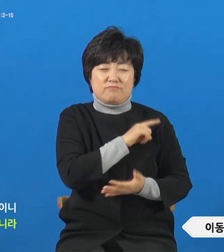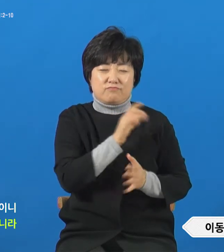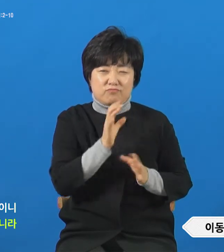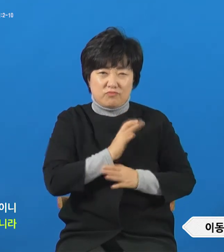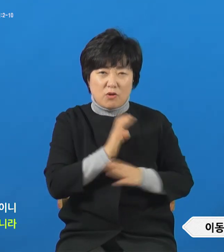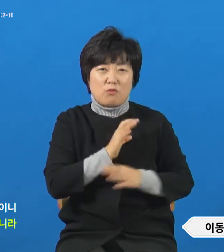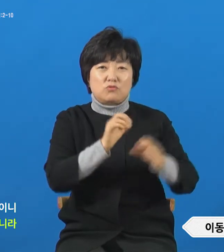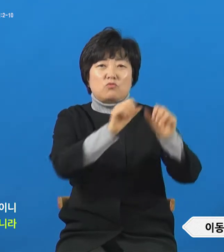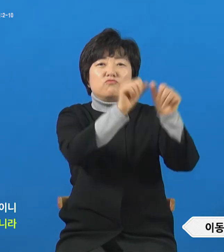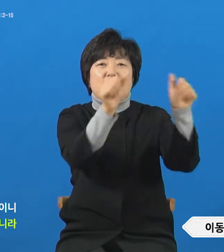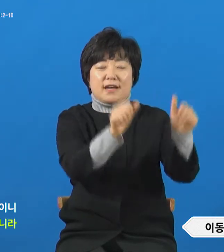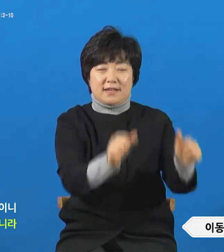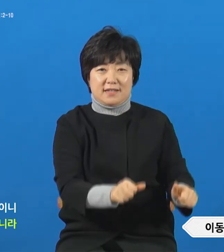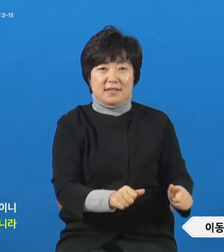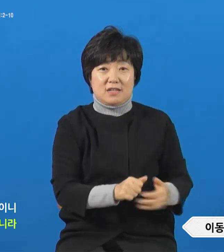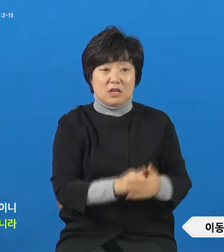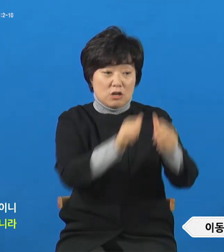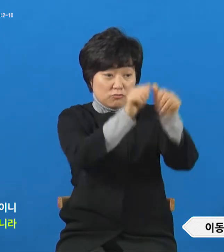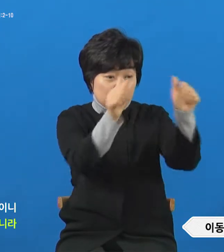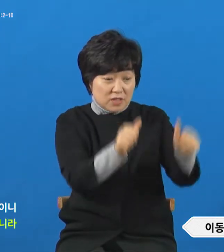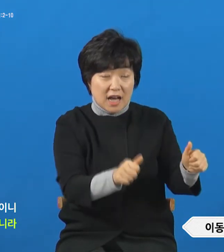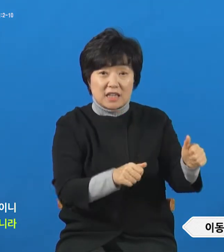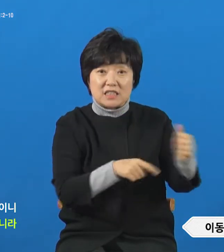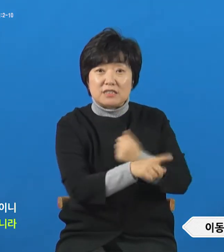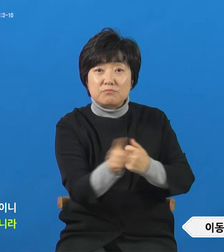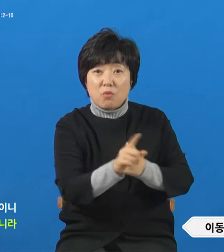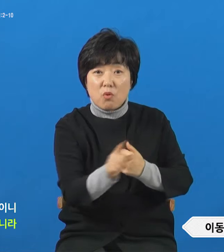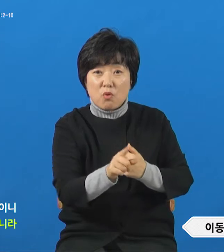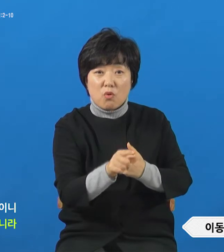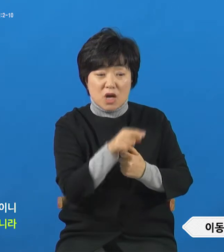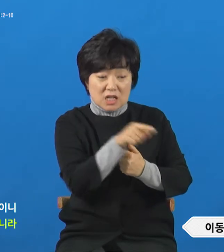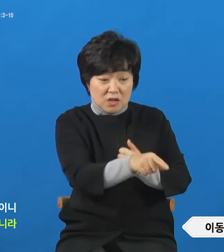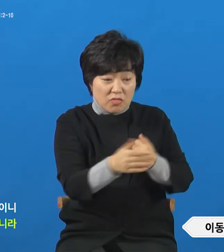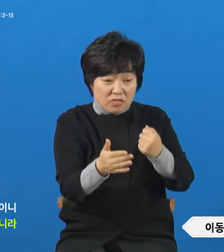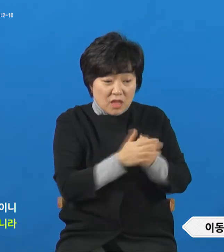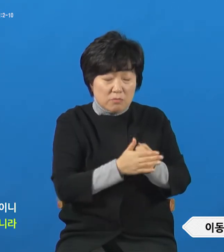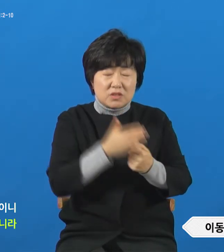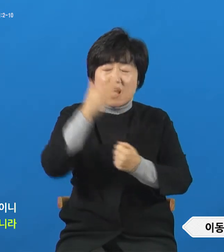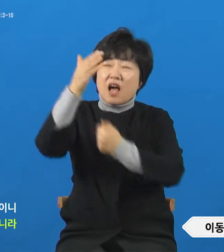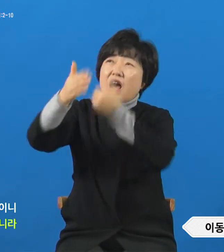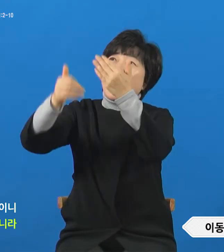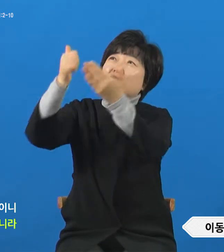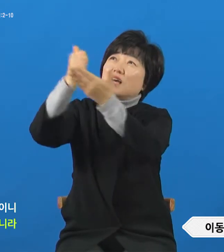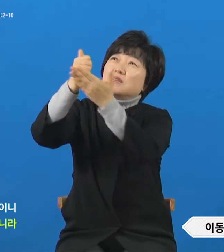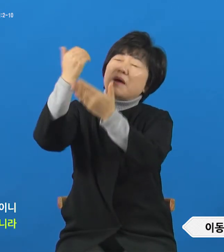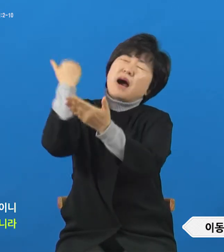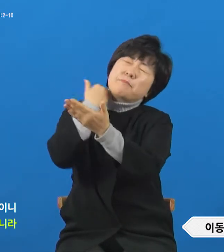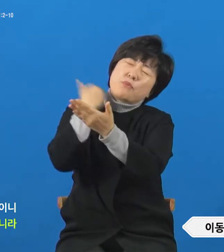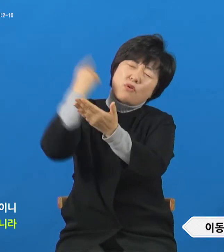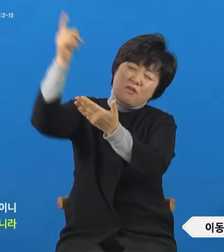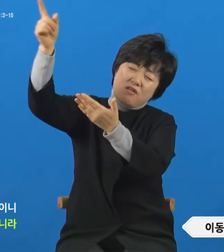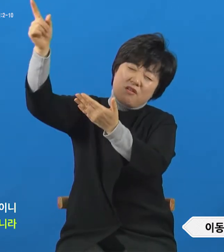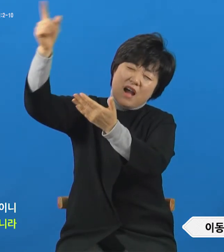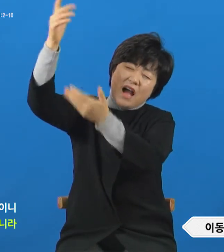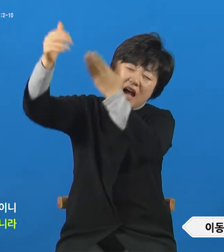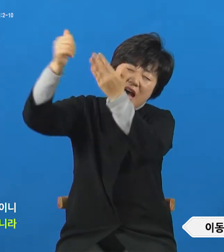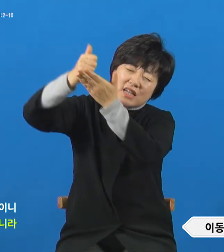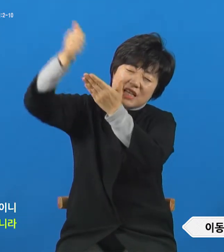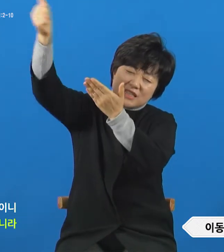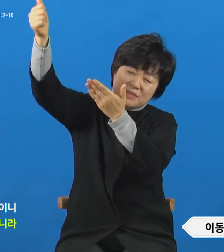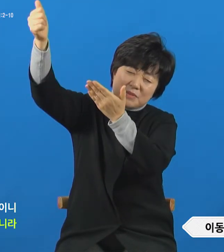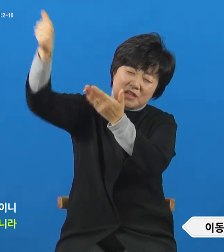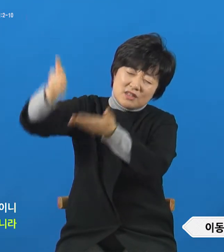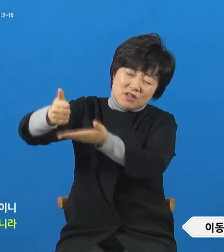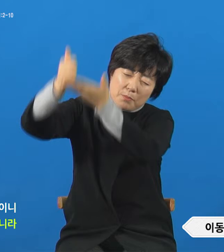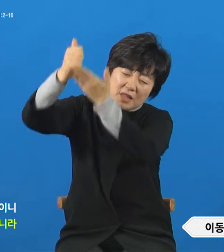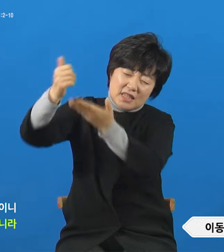무서운 우상의 본질이라는 것입니다. 우상의 정의 뭘까요? 그것 때문에 하나님이 보이지 않는 것, 그것 때문에 하나님을 섬기는